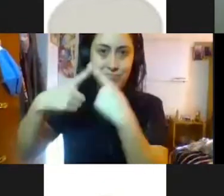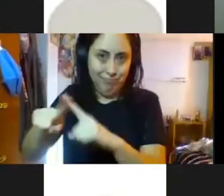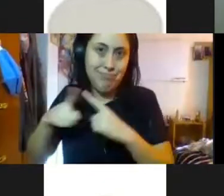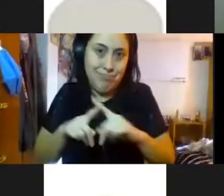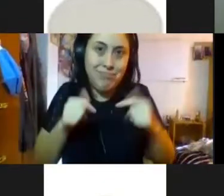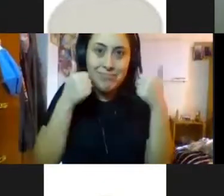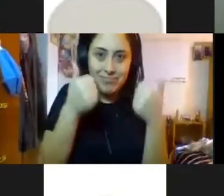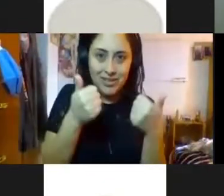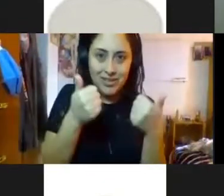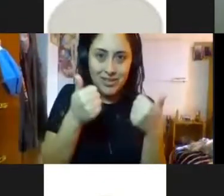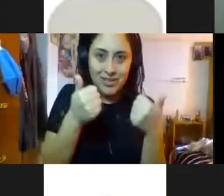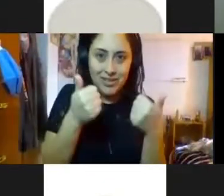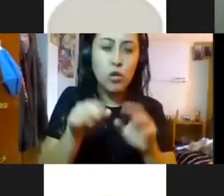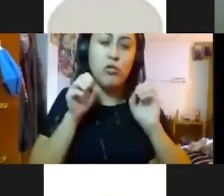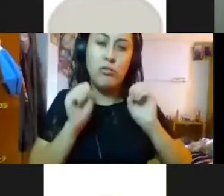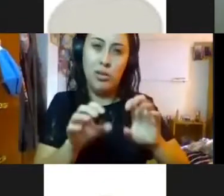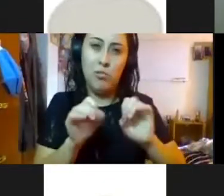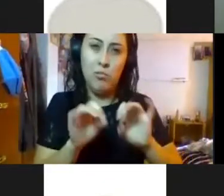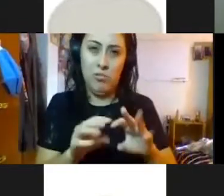los apoyos y la educación.